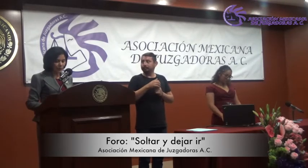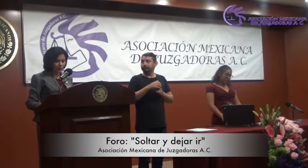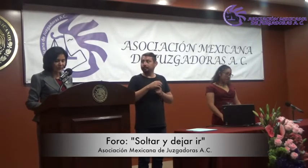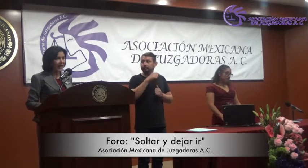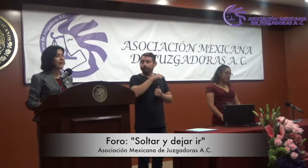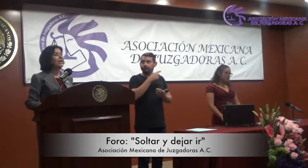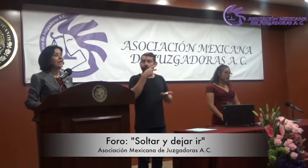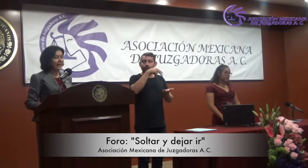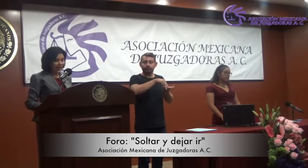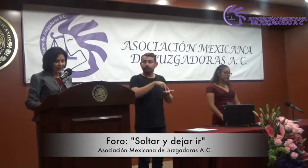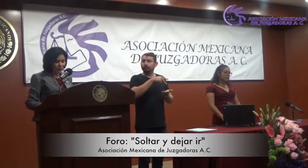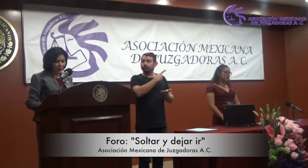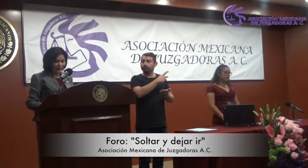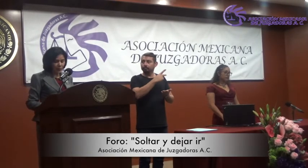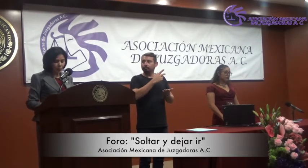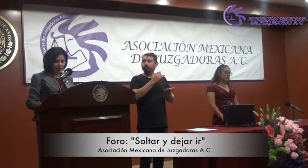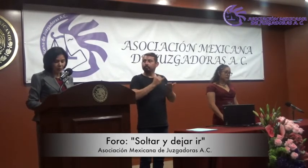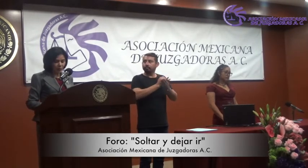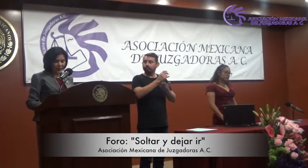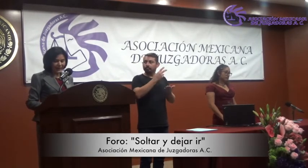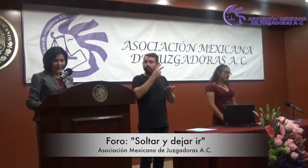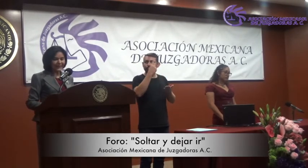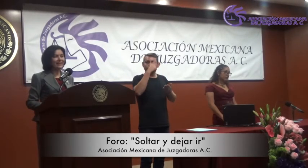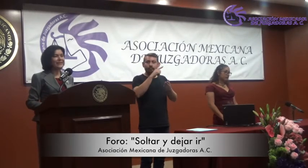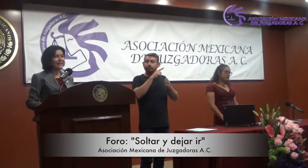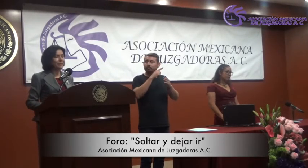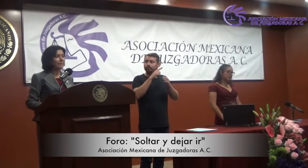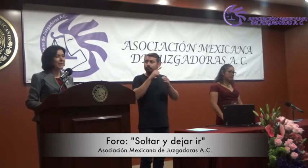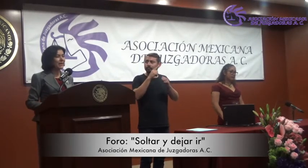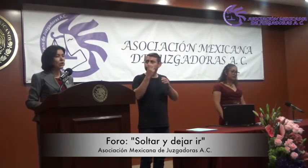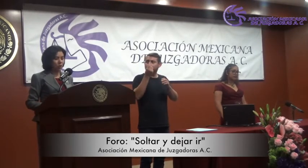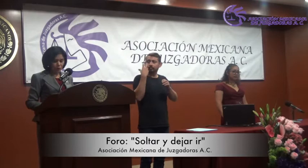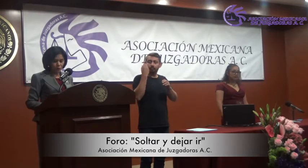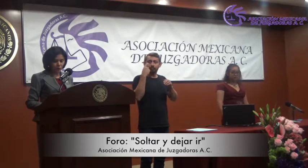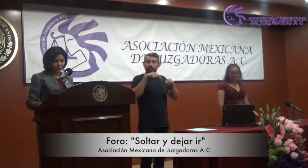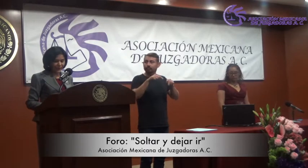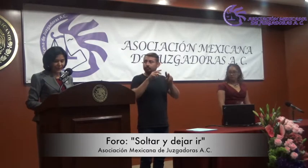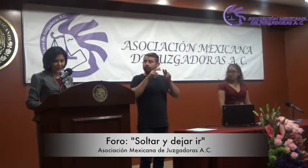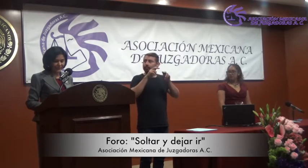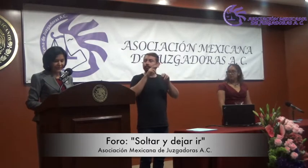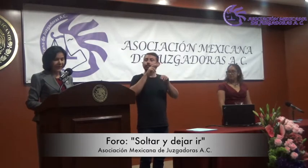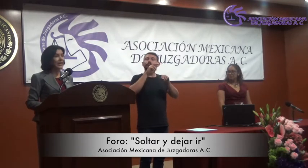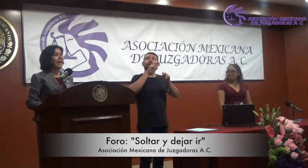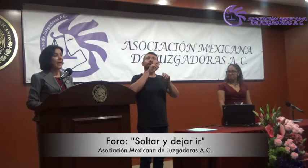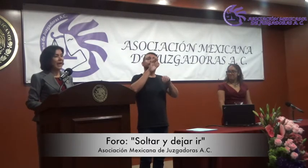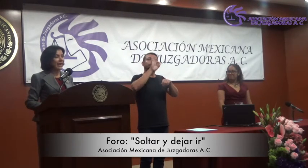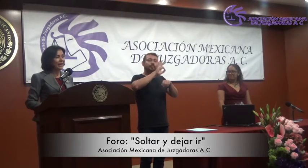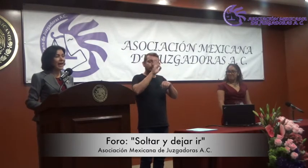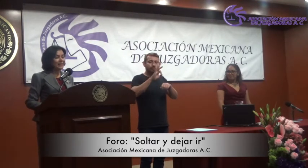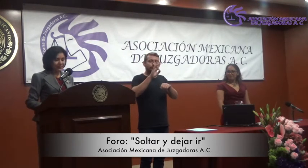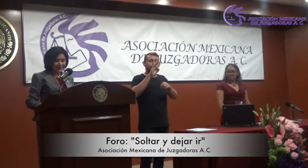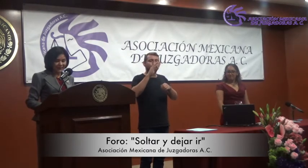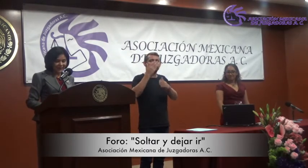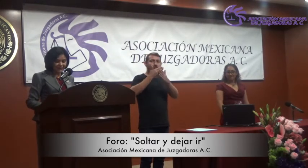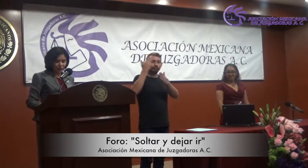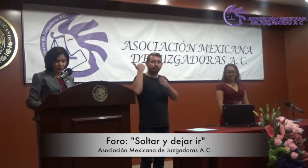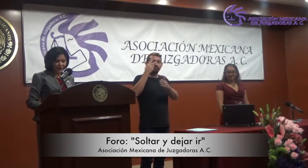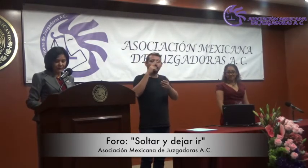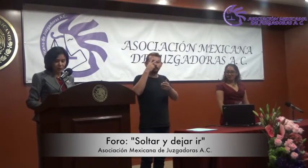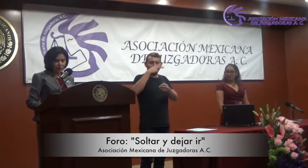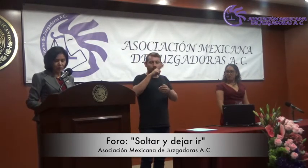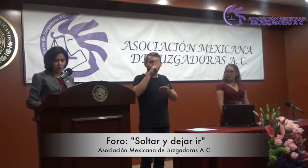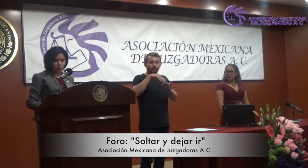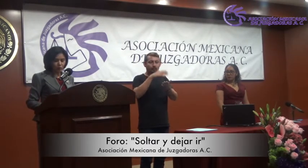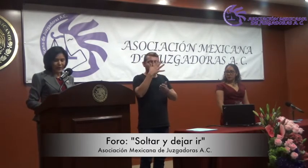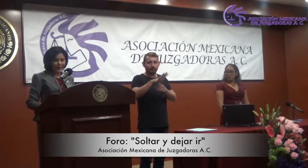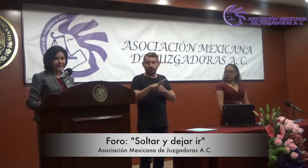Independiente Marabunta y ganadora del cuarto lugar en Iniciativa México 2010. Ella también es gestora